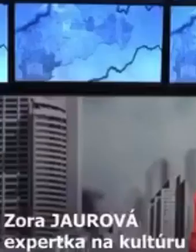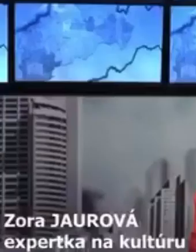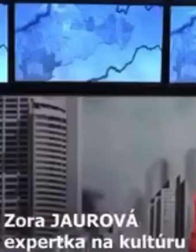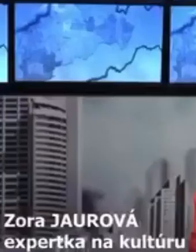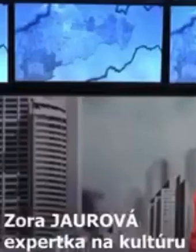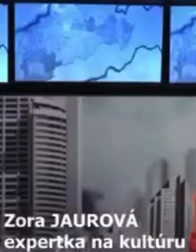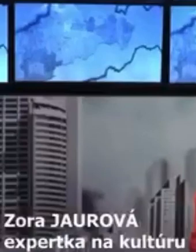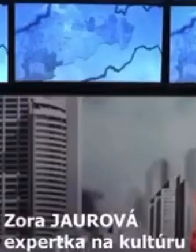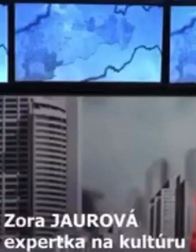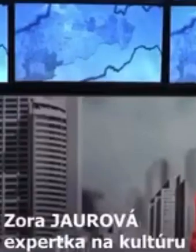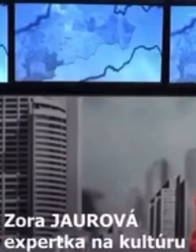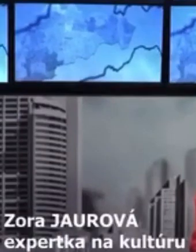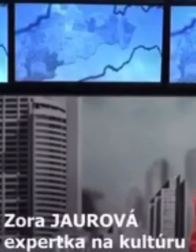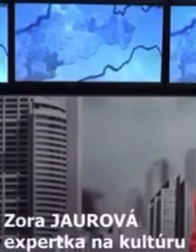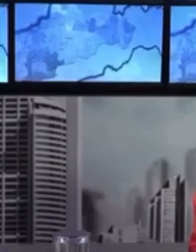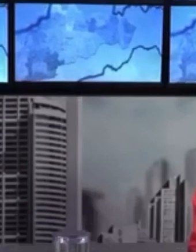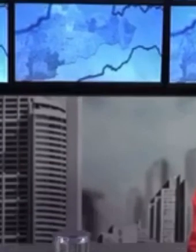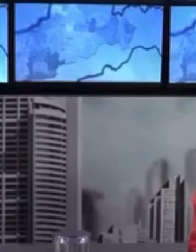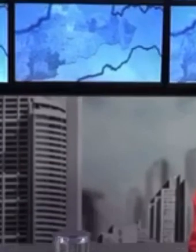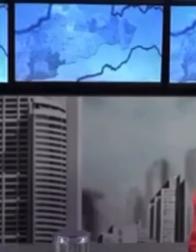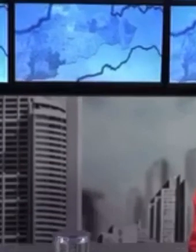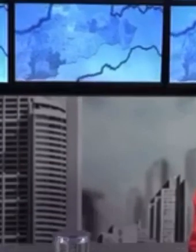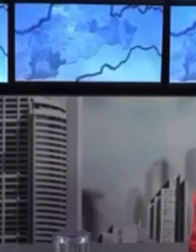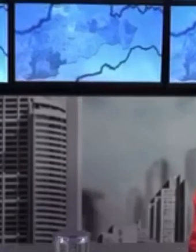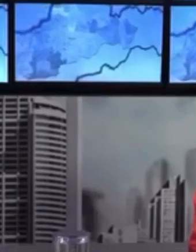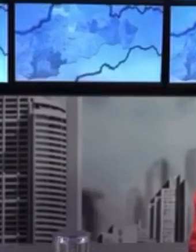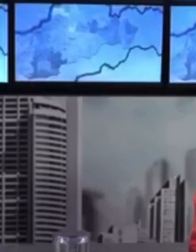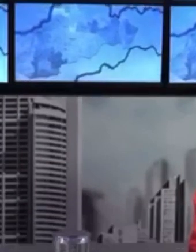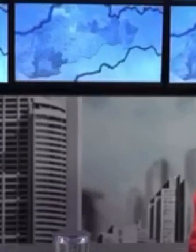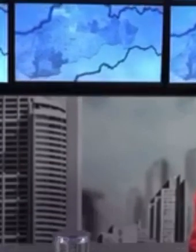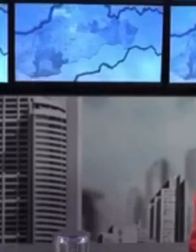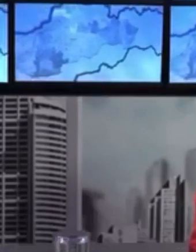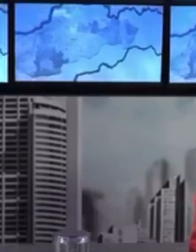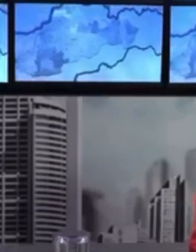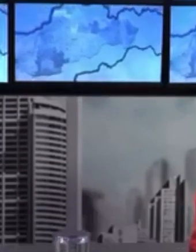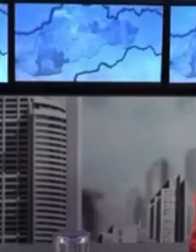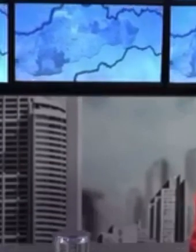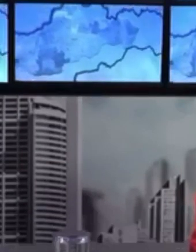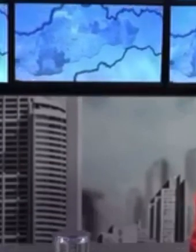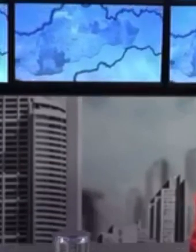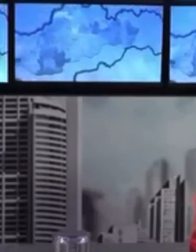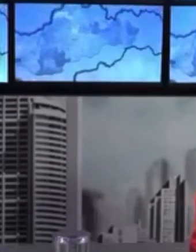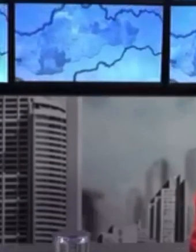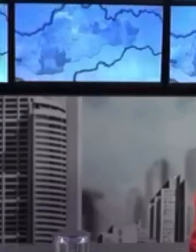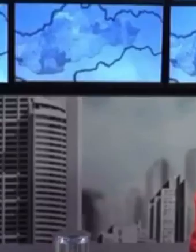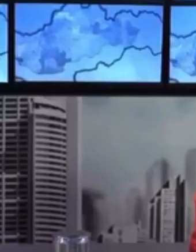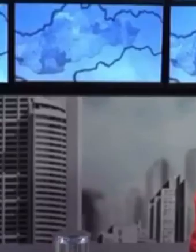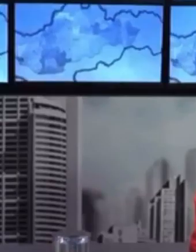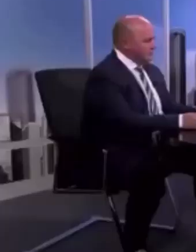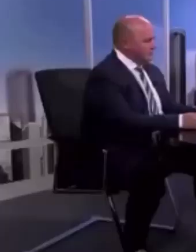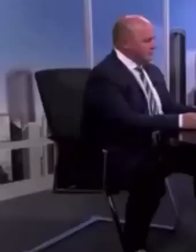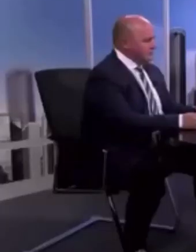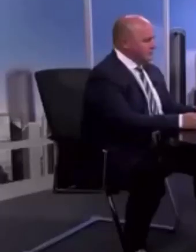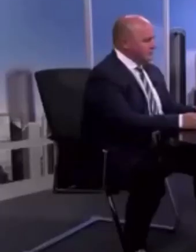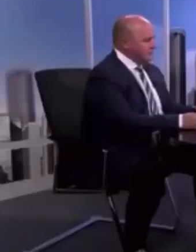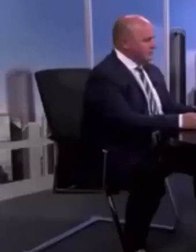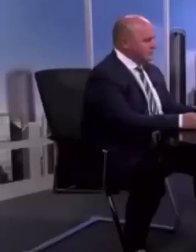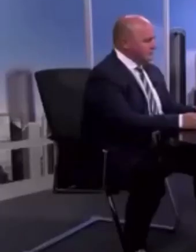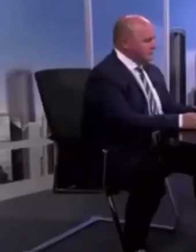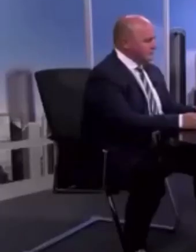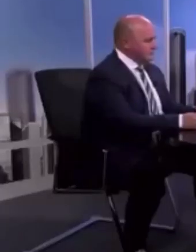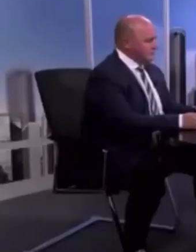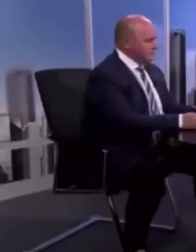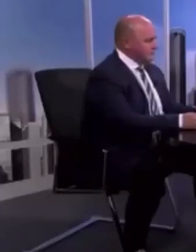vlastne s dezinformáciami je určite postihovanie šírenia dezinformácií aj v rámci